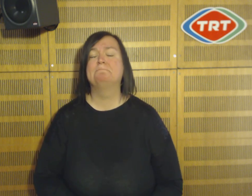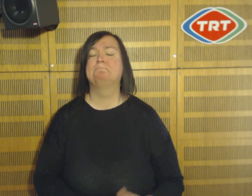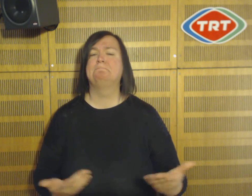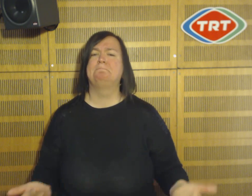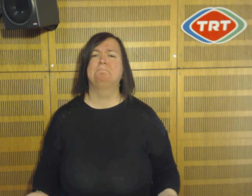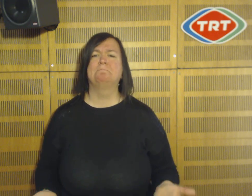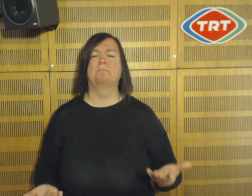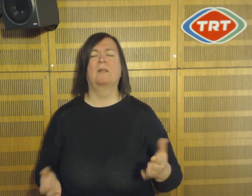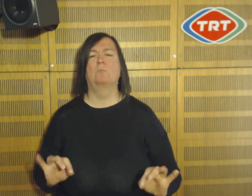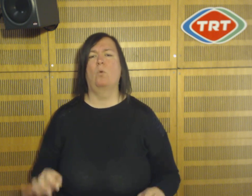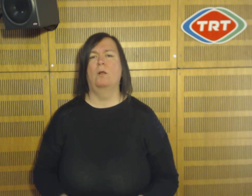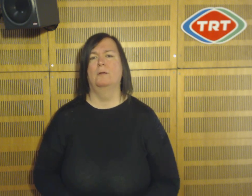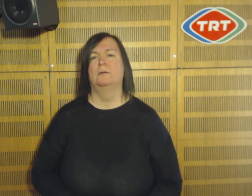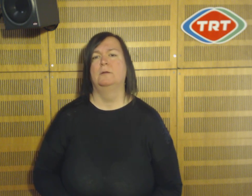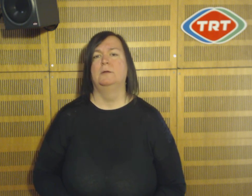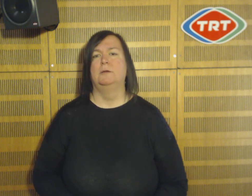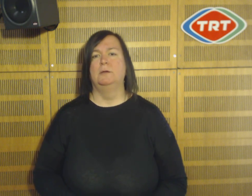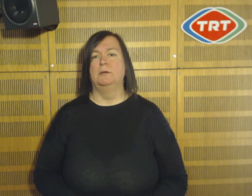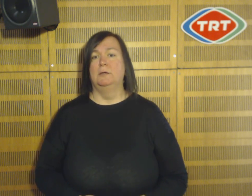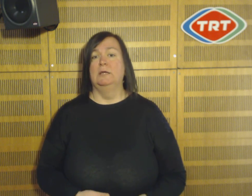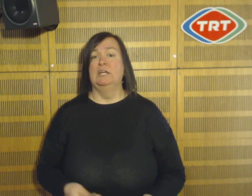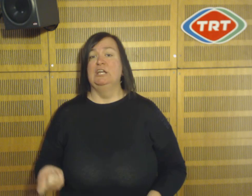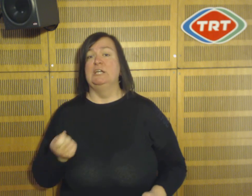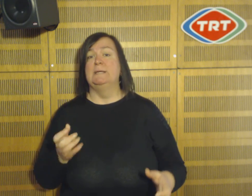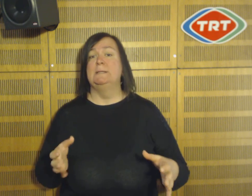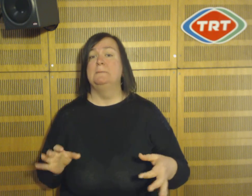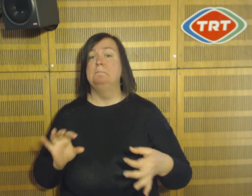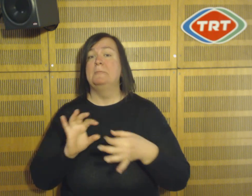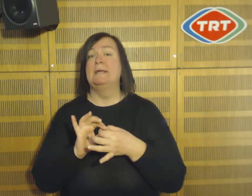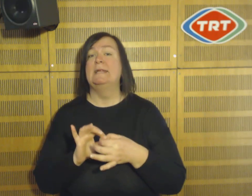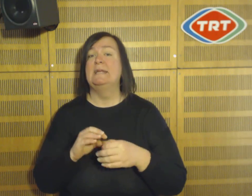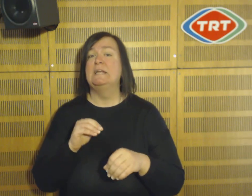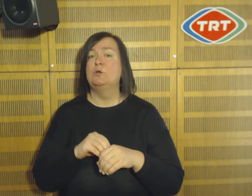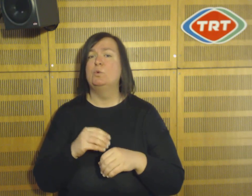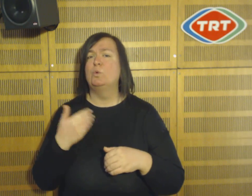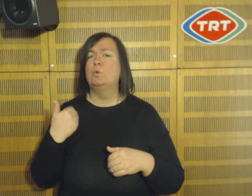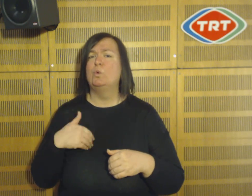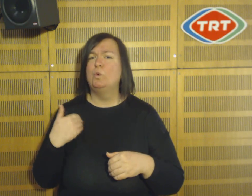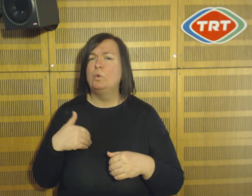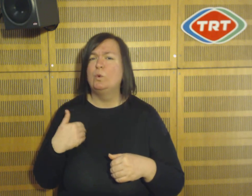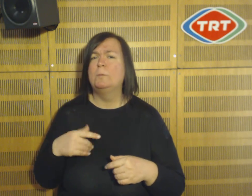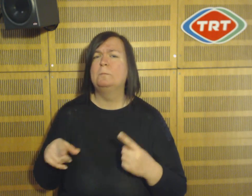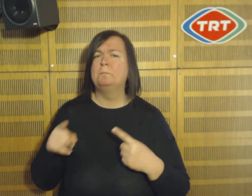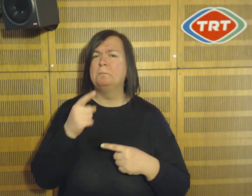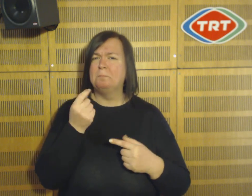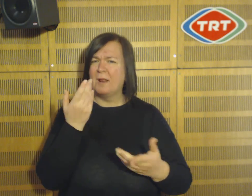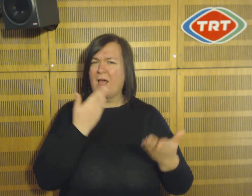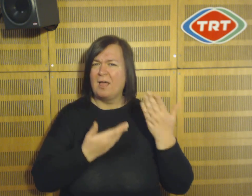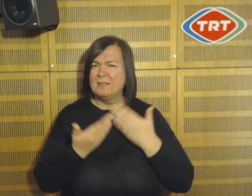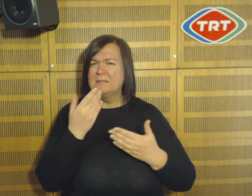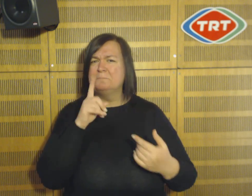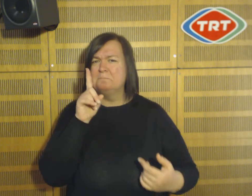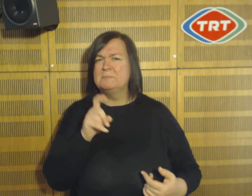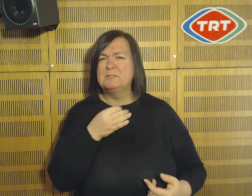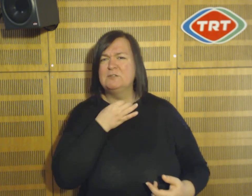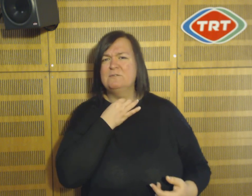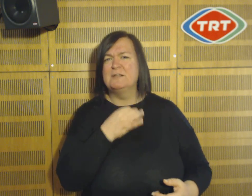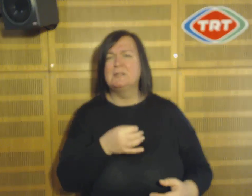Evet böyle Eee işbirliği içinde olduğumuz kurum ve kuruluşlardan biraz daha söz etmek ister misiniz Unicef ve